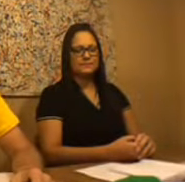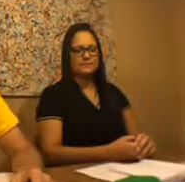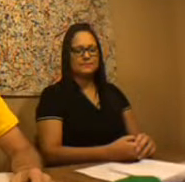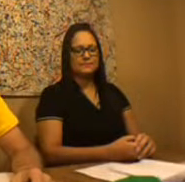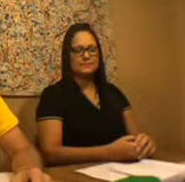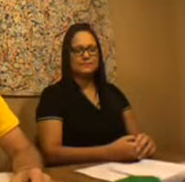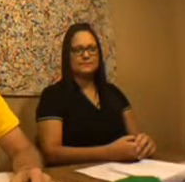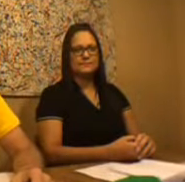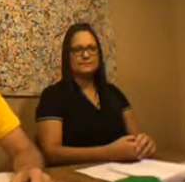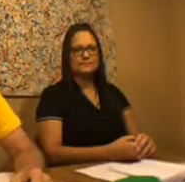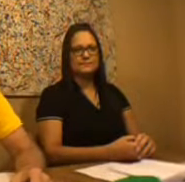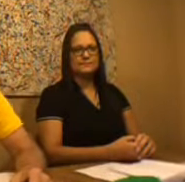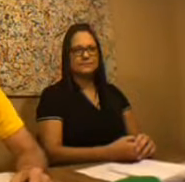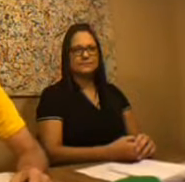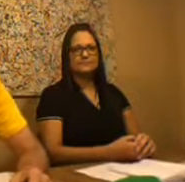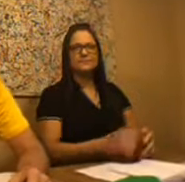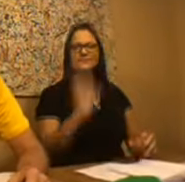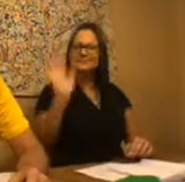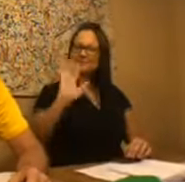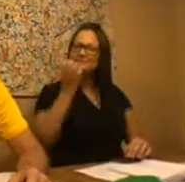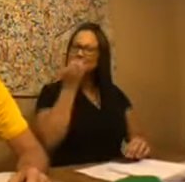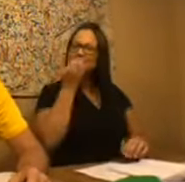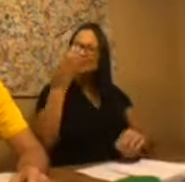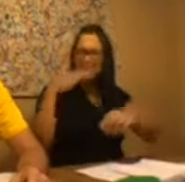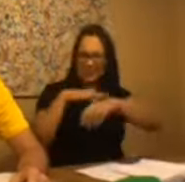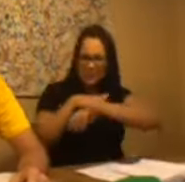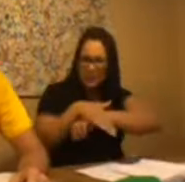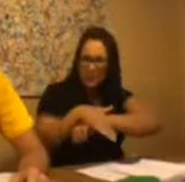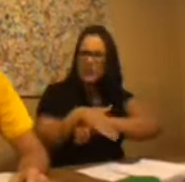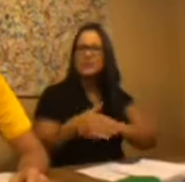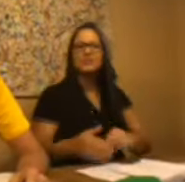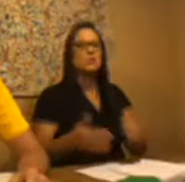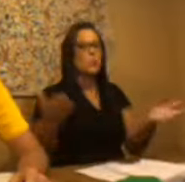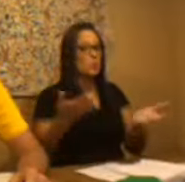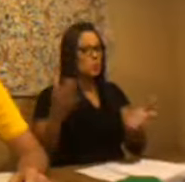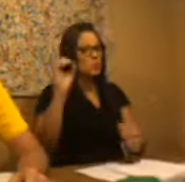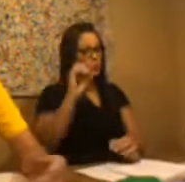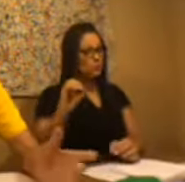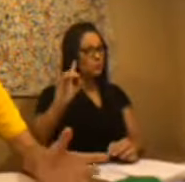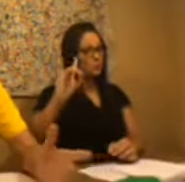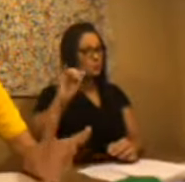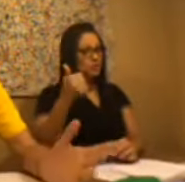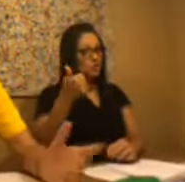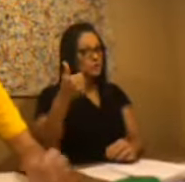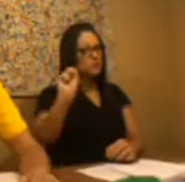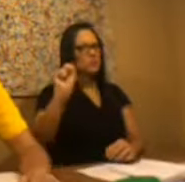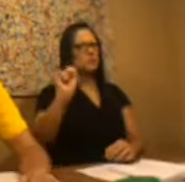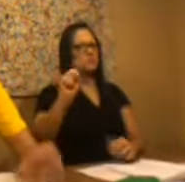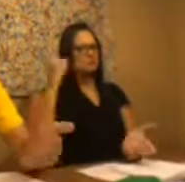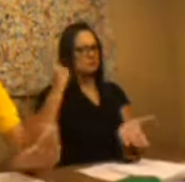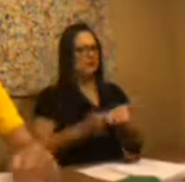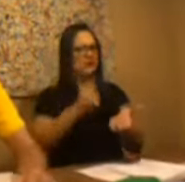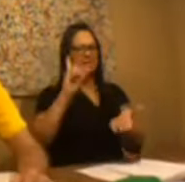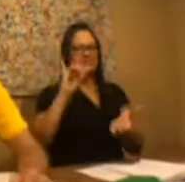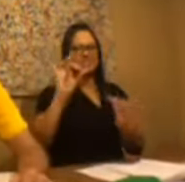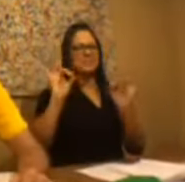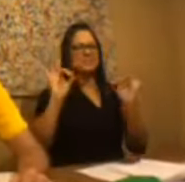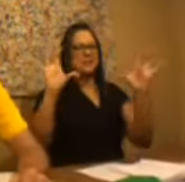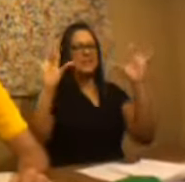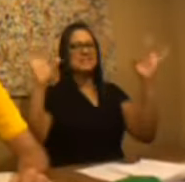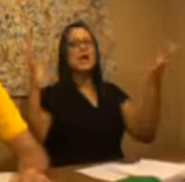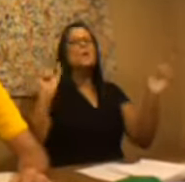8 boa noite 18 de outubro uma grande data aniversária a